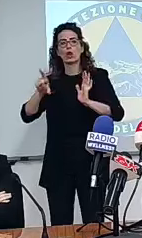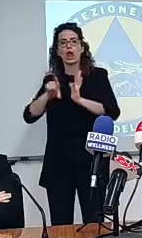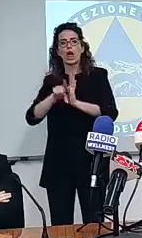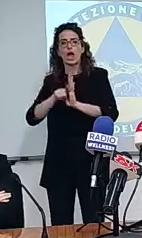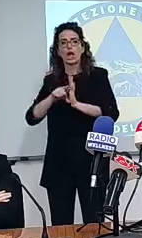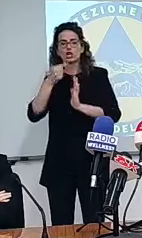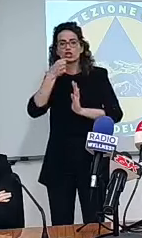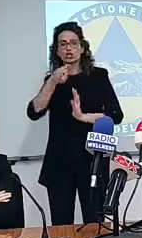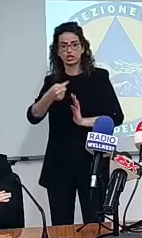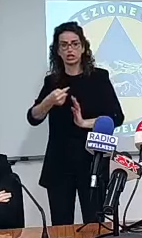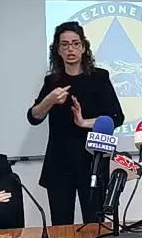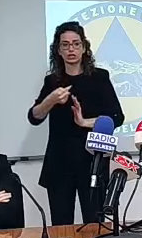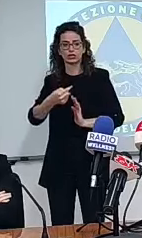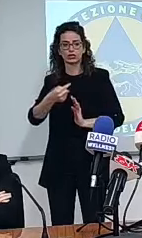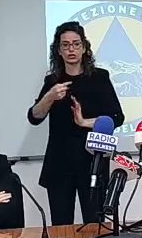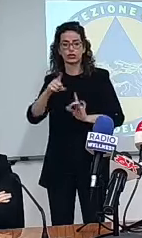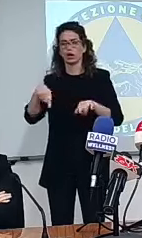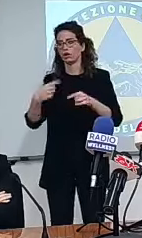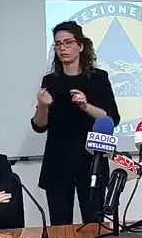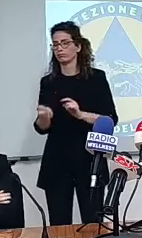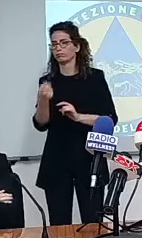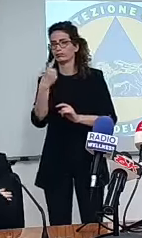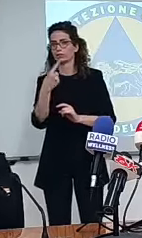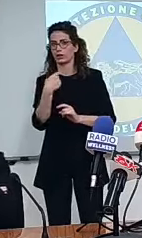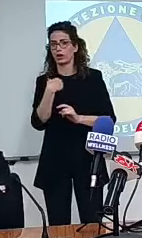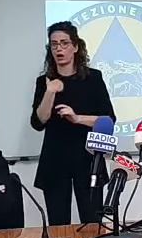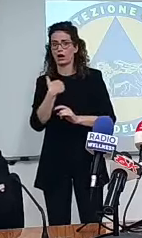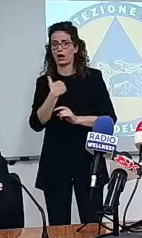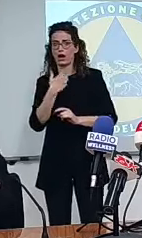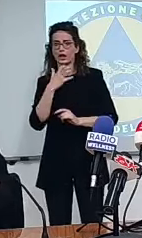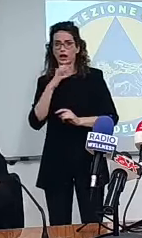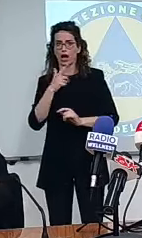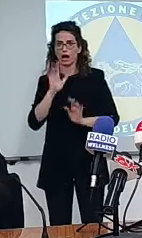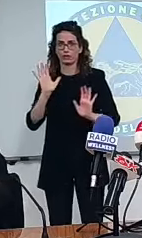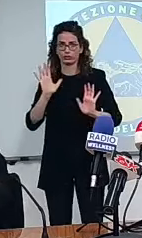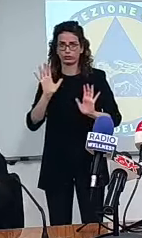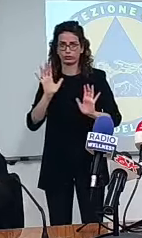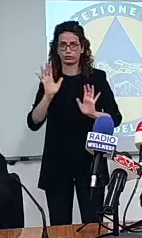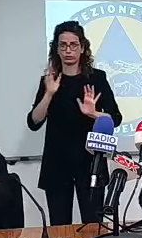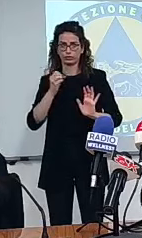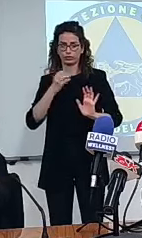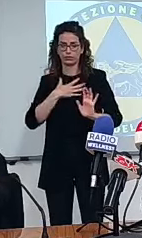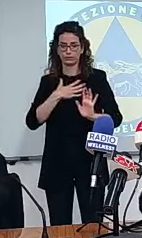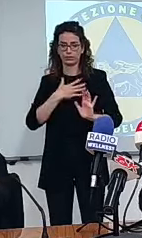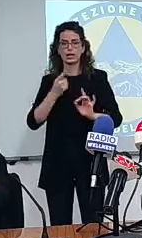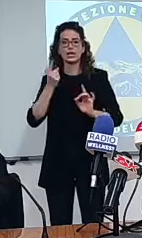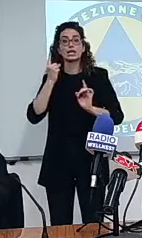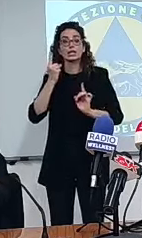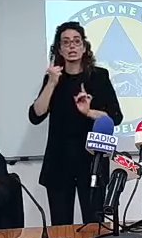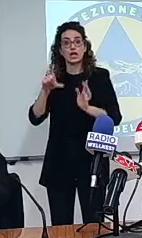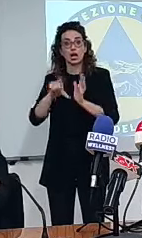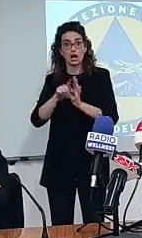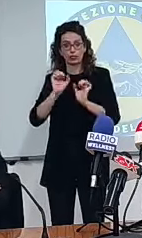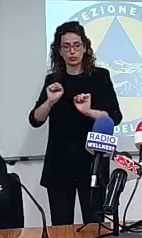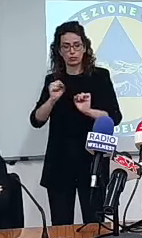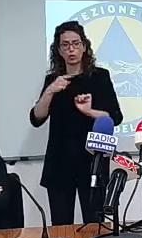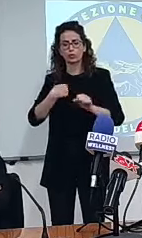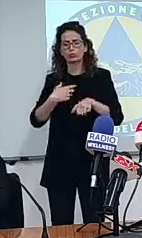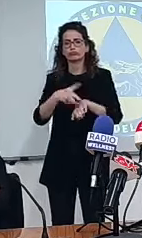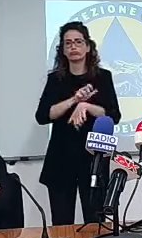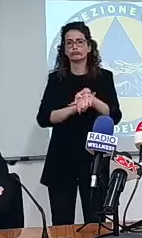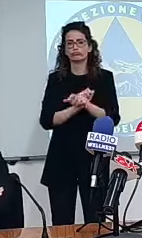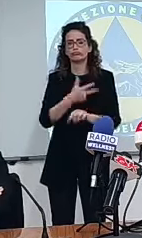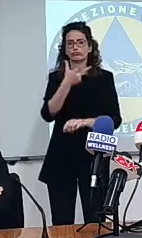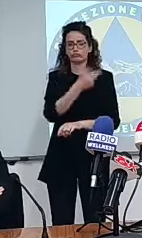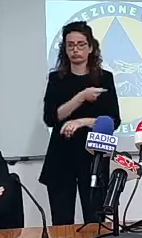fuori qualcuno che dice che commettiamo un reato, noi ci adopereremo per farli. Per